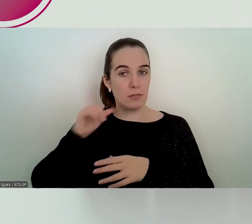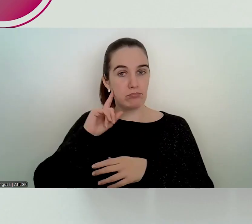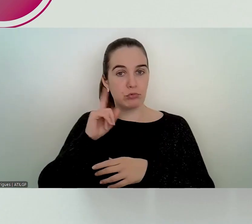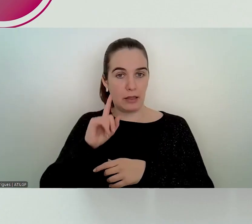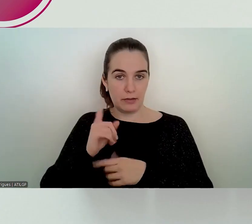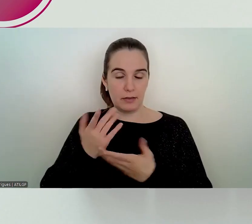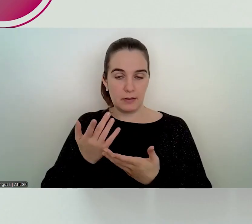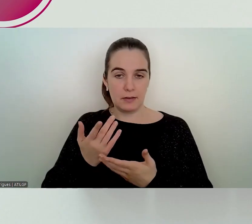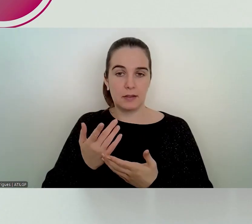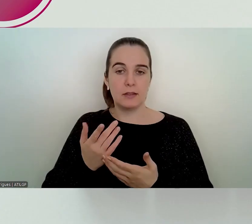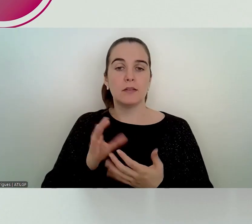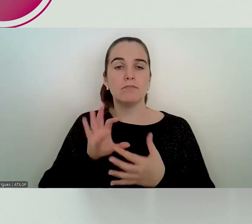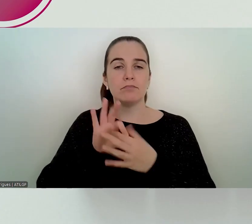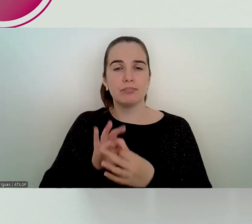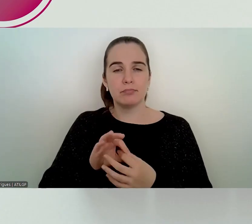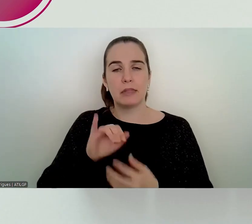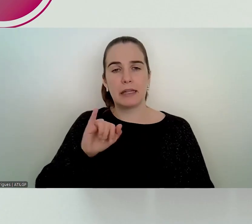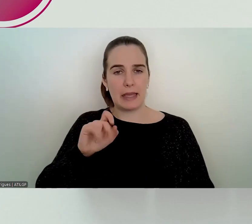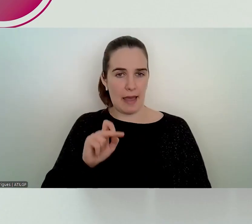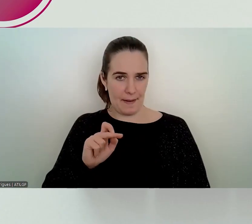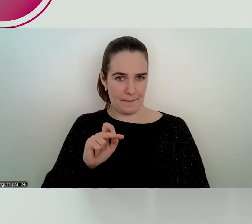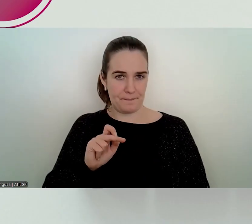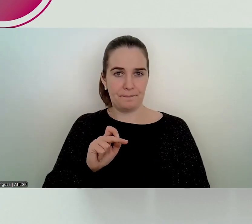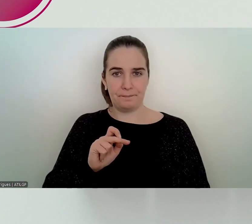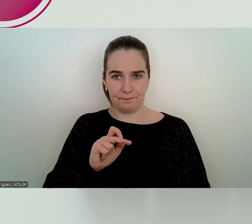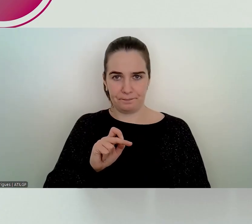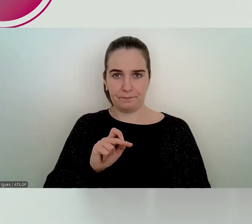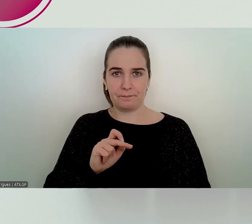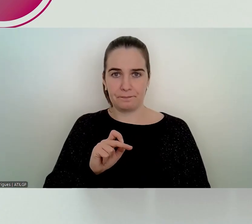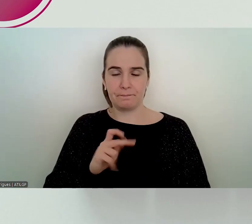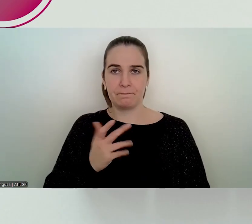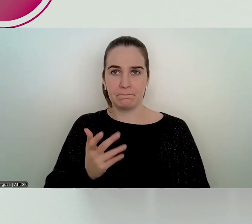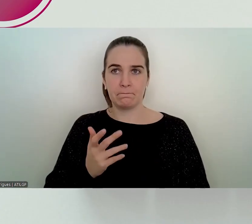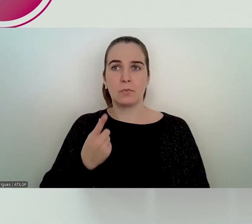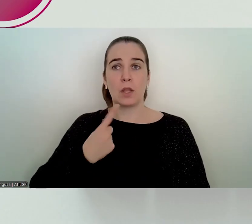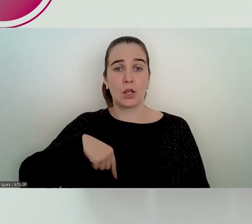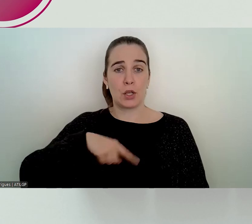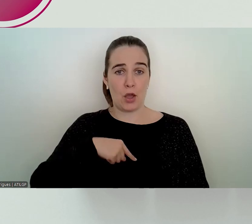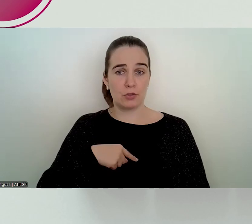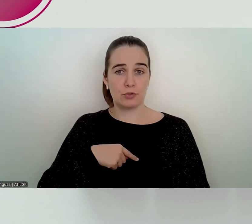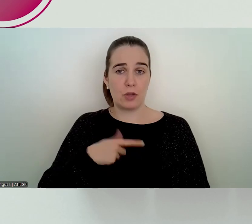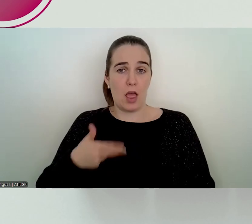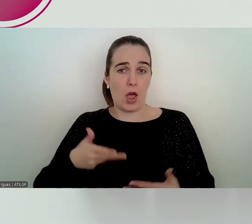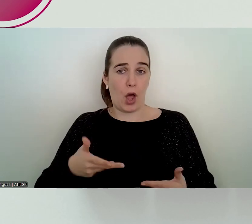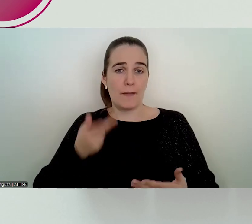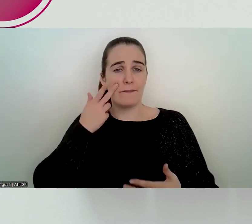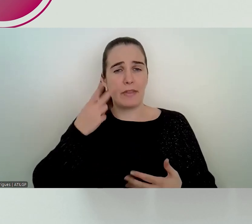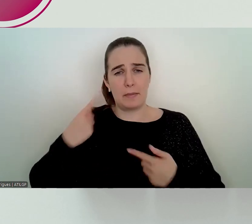relevância e que tem que ver com a inteligência artificial, ou seja, nós, enfim, vivemos hoje